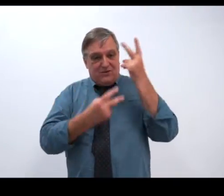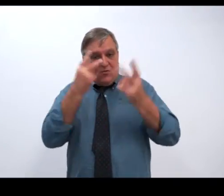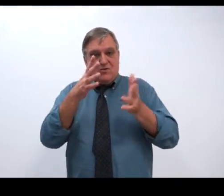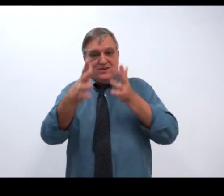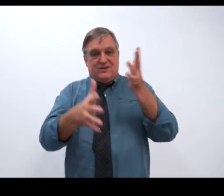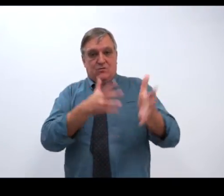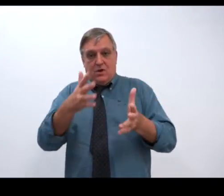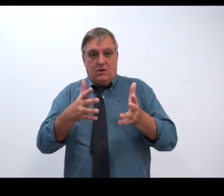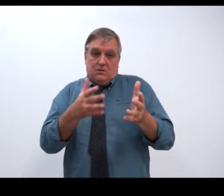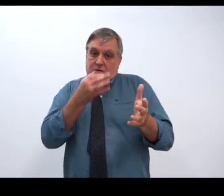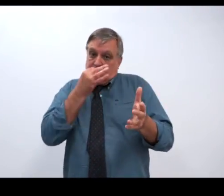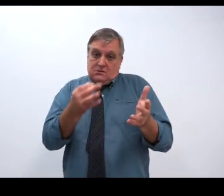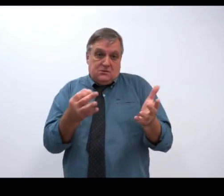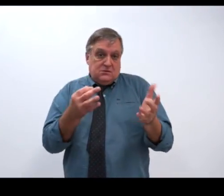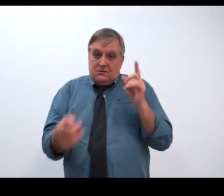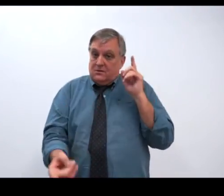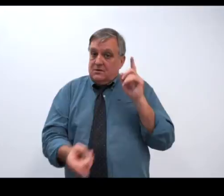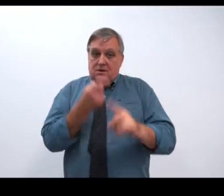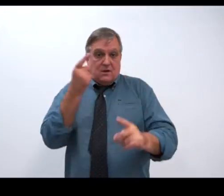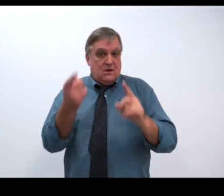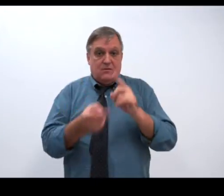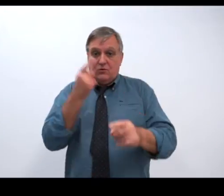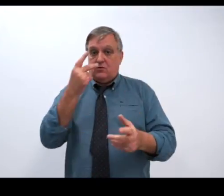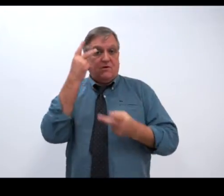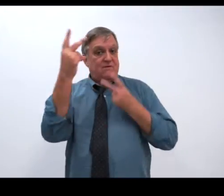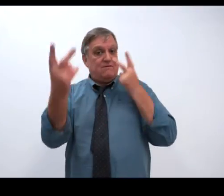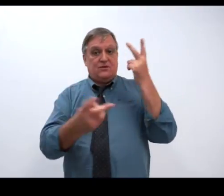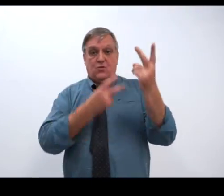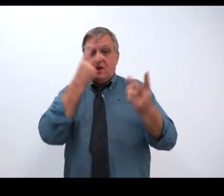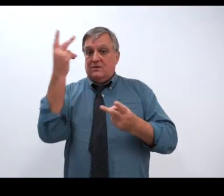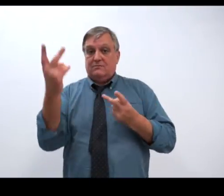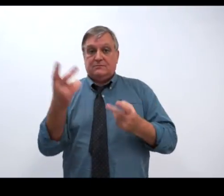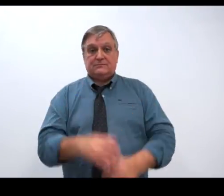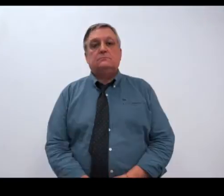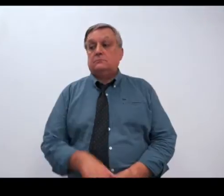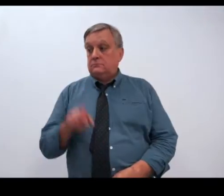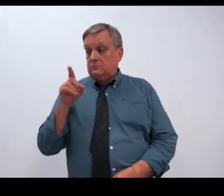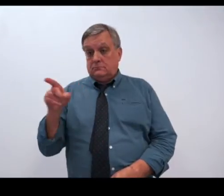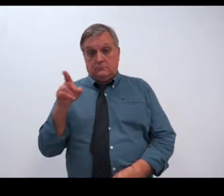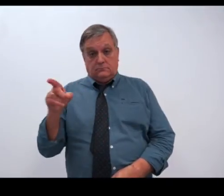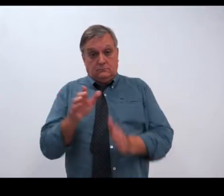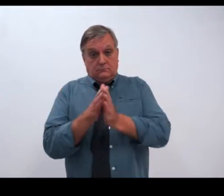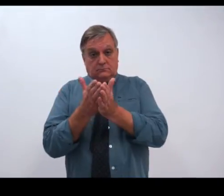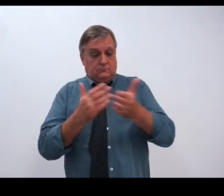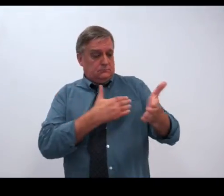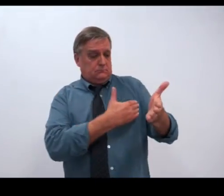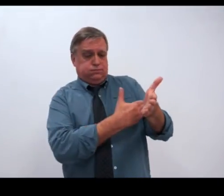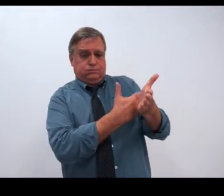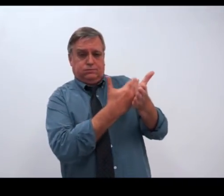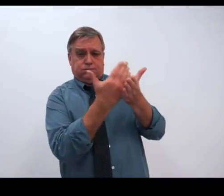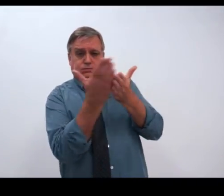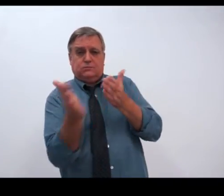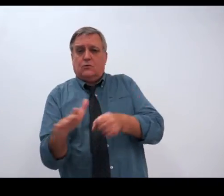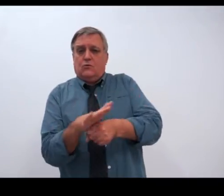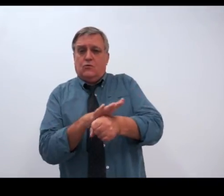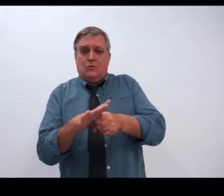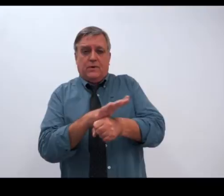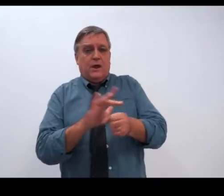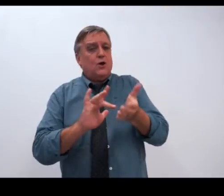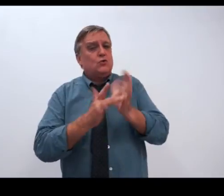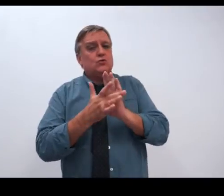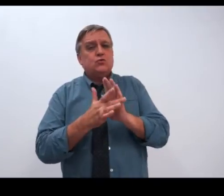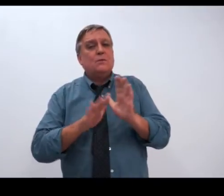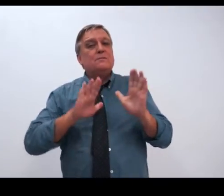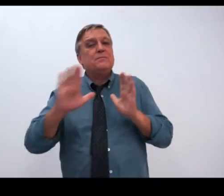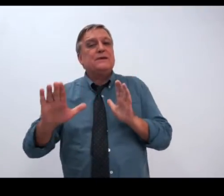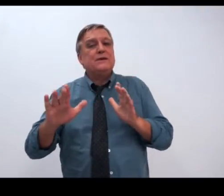C'est un panorama complet où les traits caractéristiques de la culture sourde du monde entier sont soulignés avec pertinence